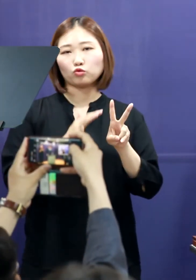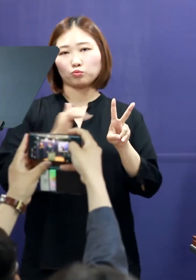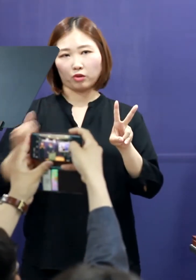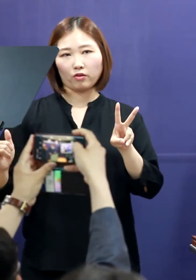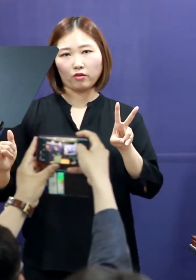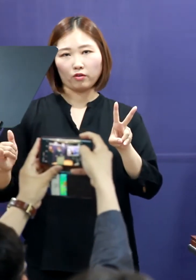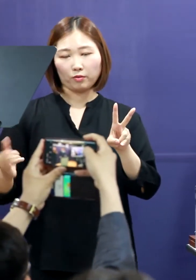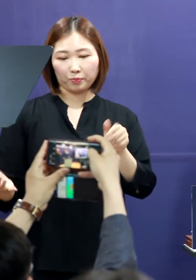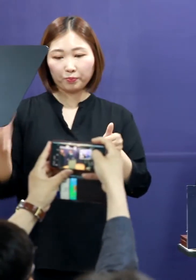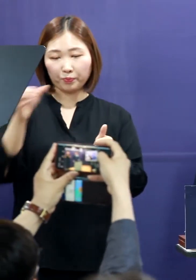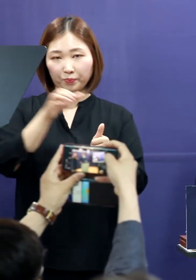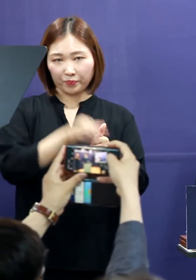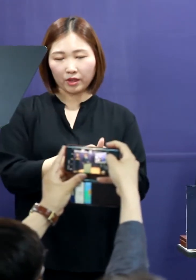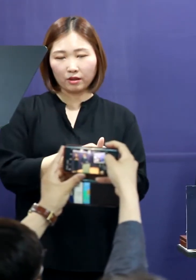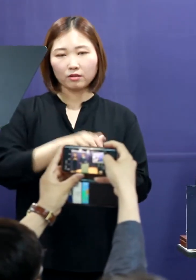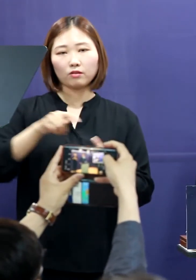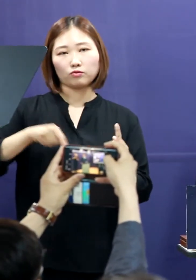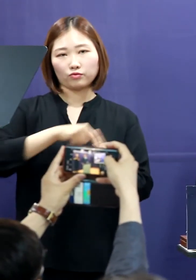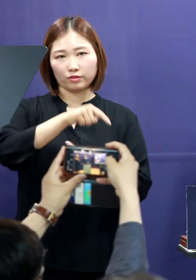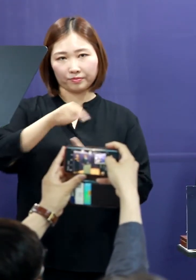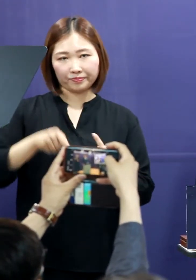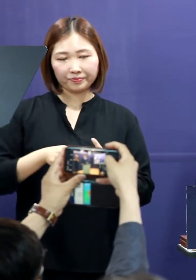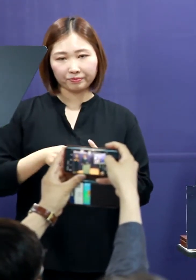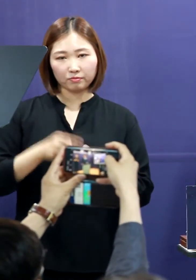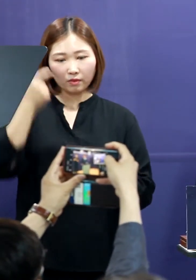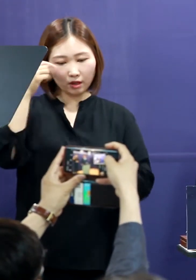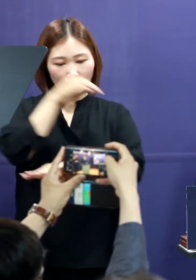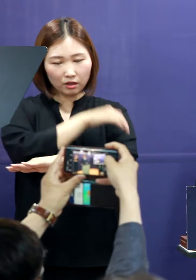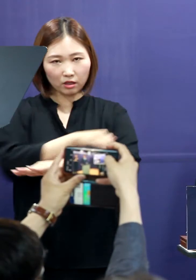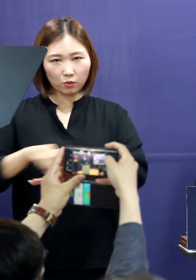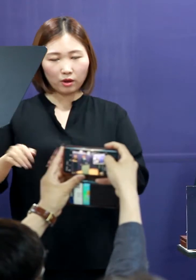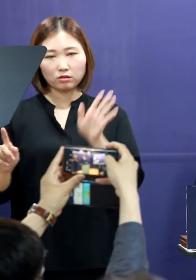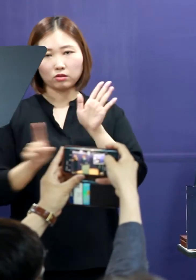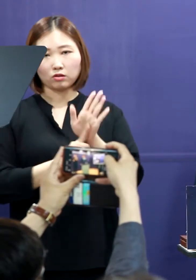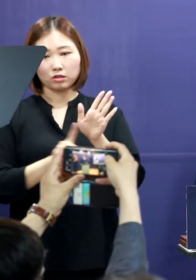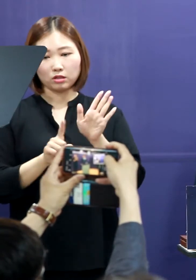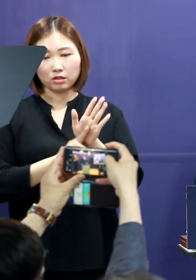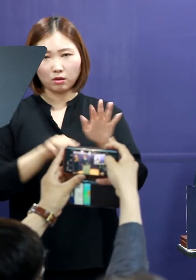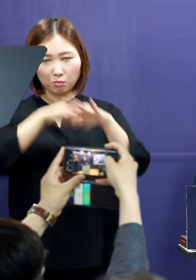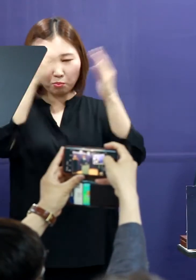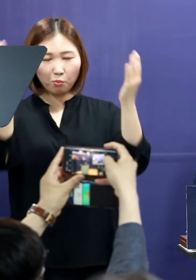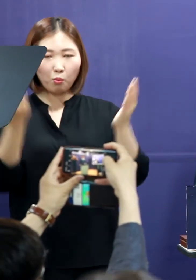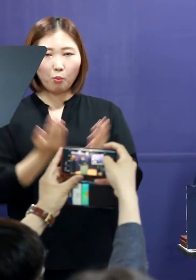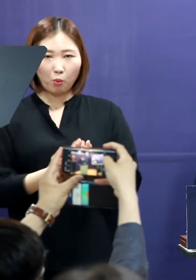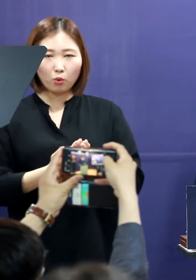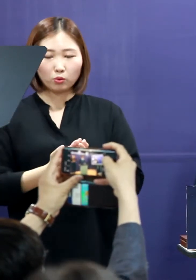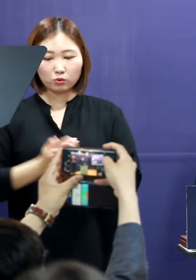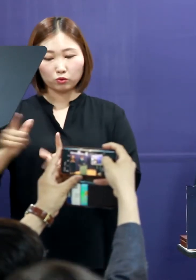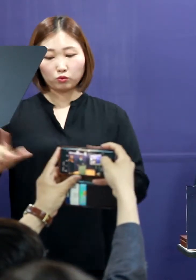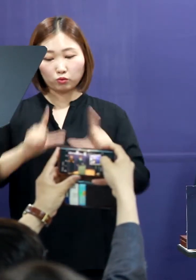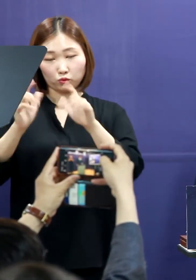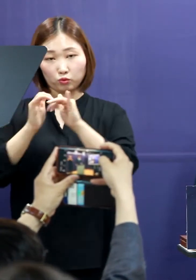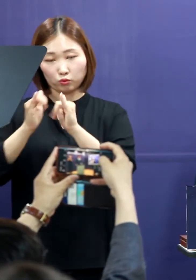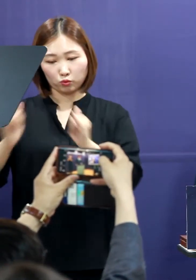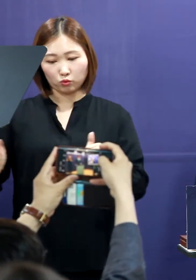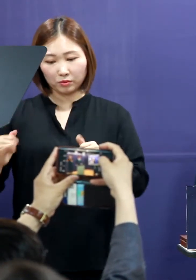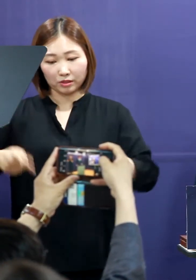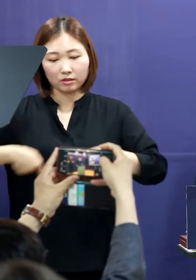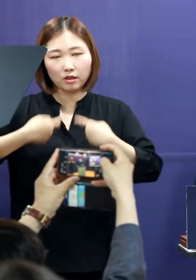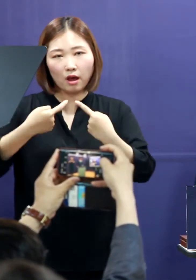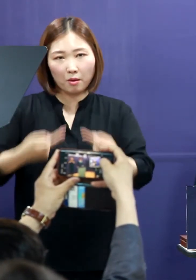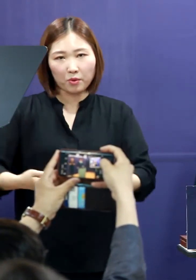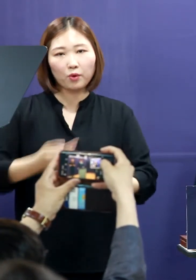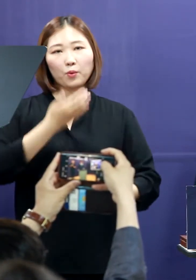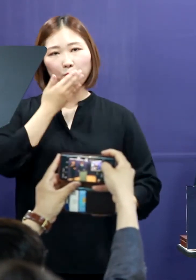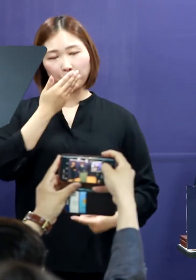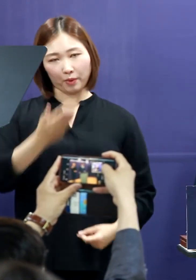도모하도록 하겠습니다. 기획과 전시는 모두 주민 참여로 이루어지게 되고 올해는 세종시 어제와 오늘